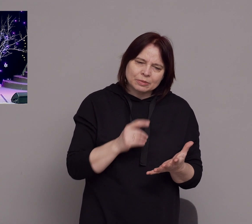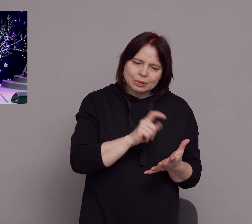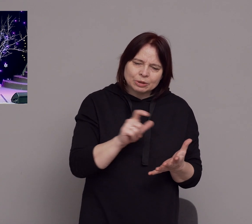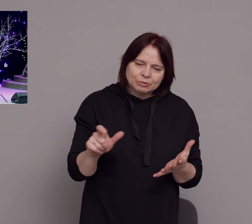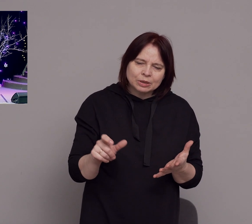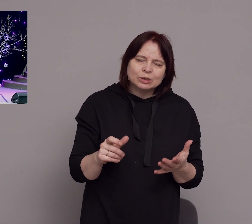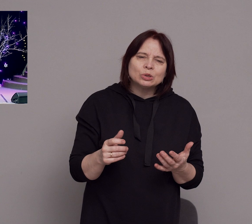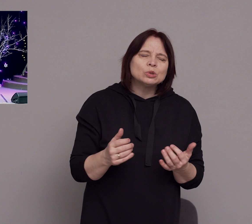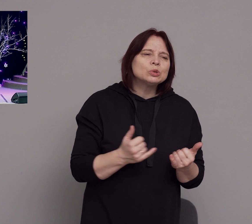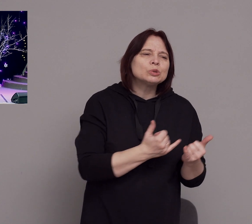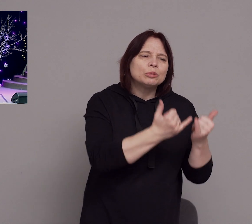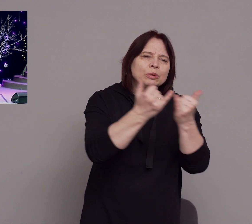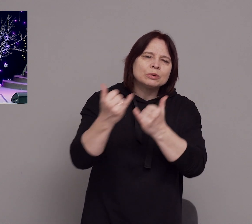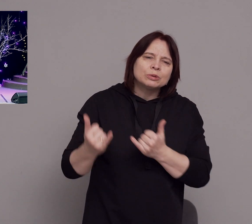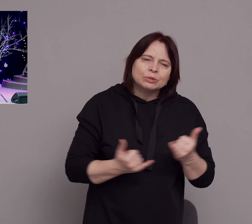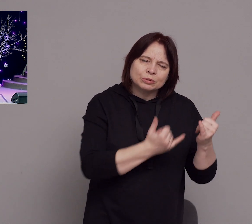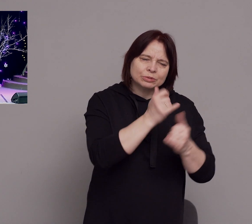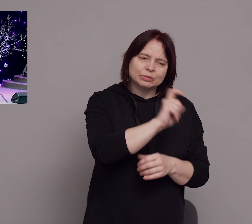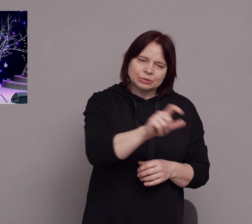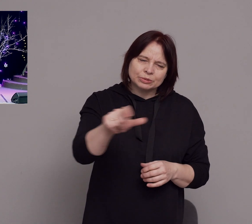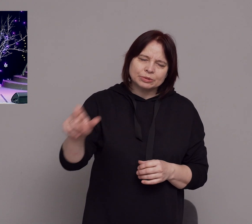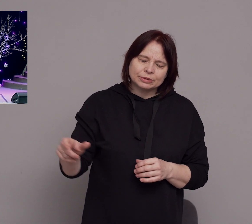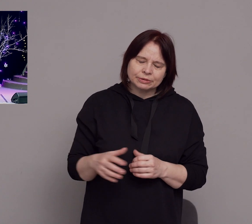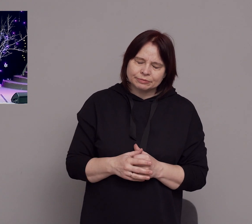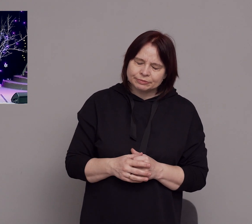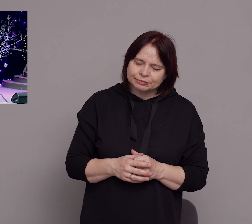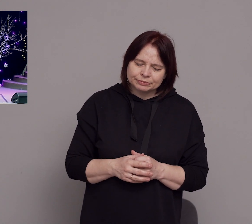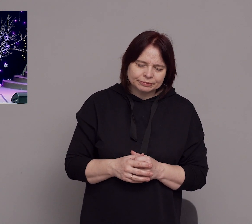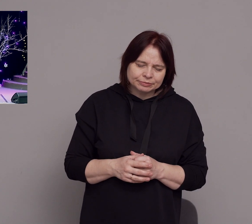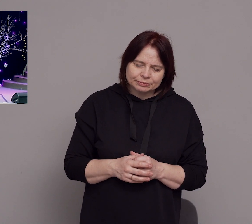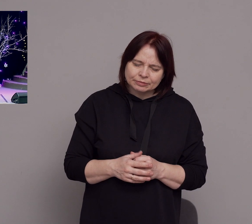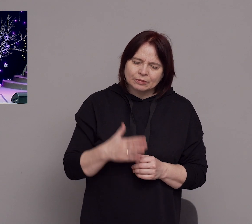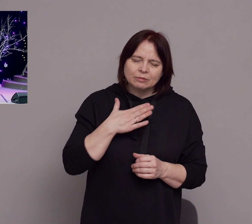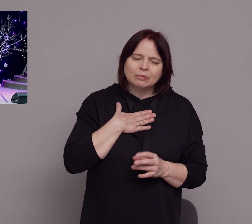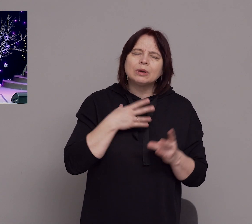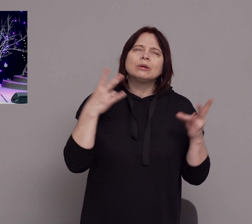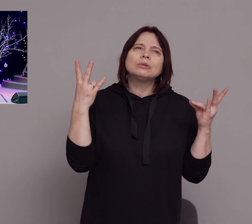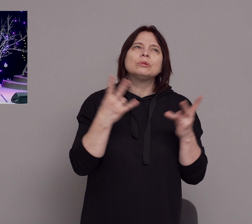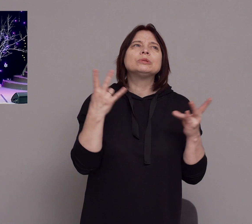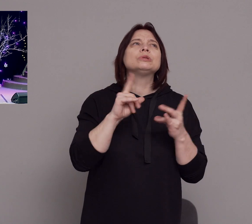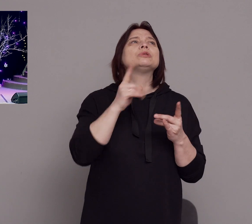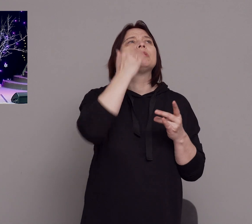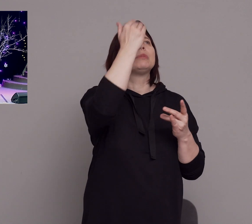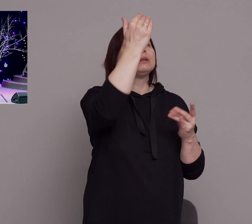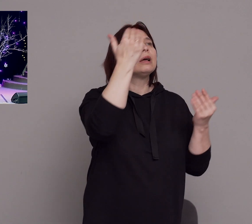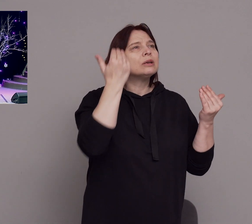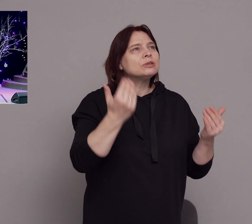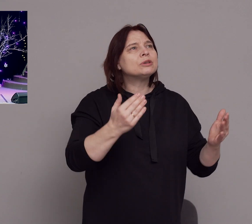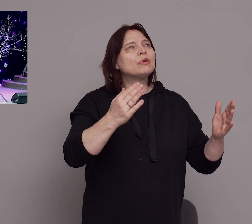Господь, мы нуждаемся, чтобы Ты послужил нам сегодня. Мы нуждаемся в том, чтобы Ты говорил к нам